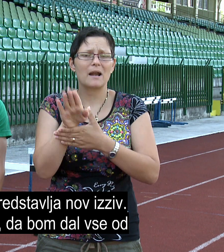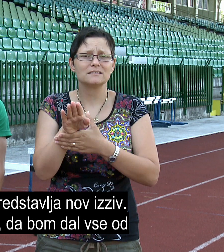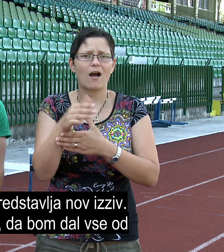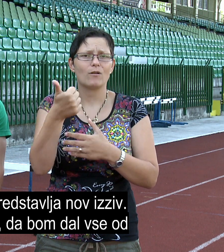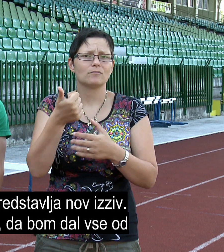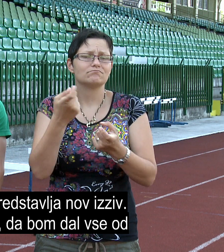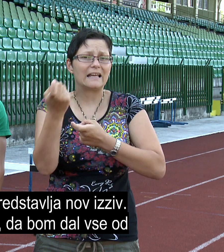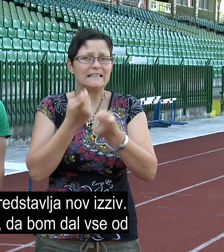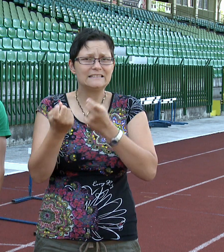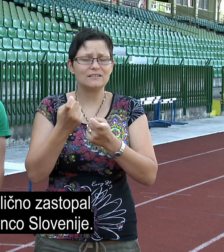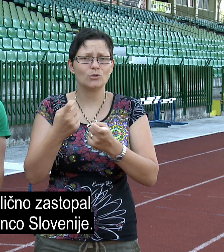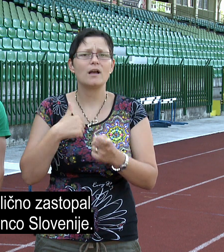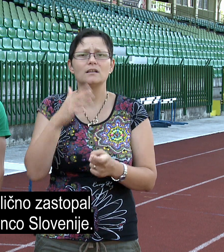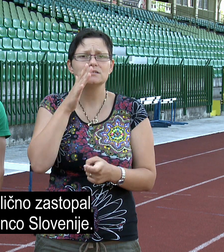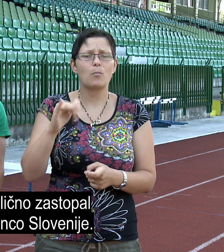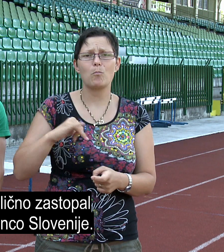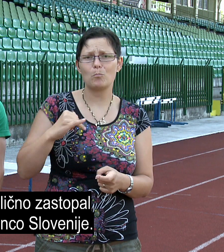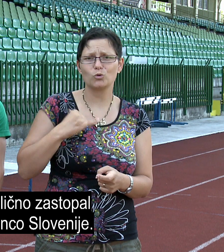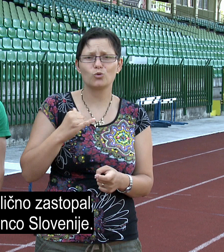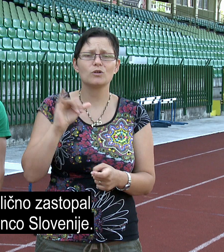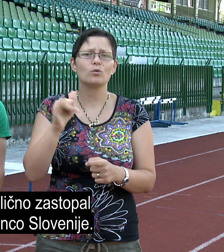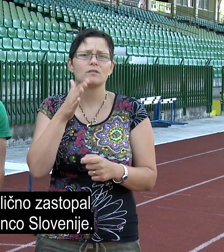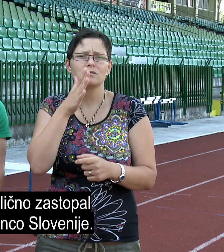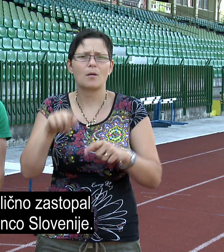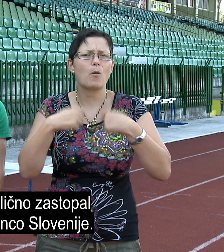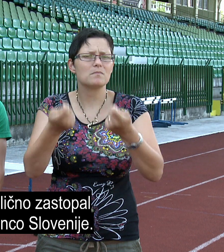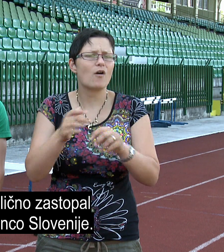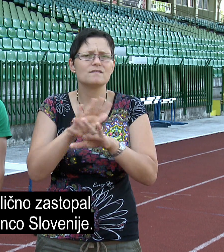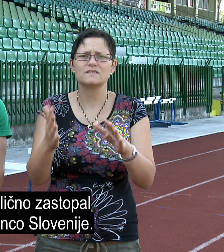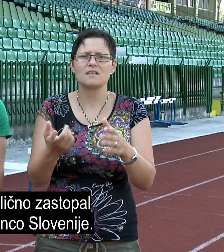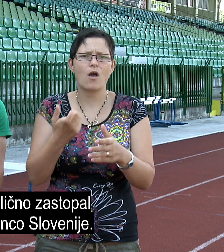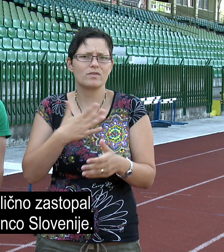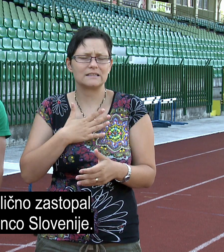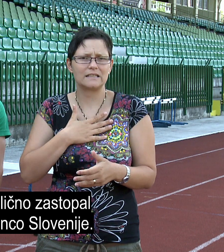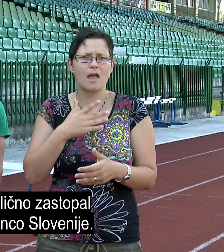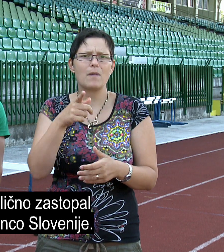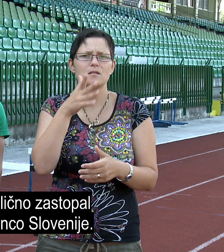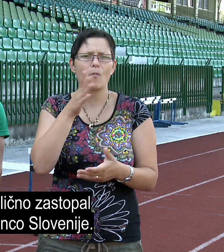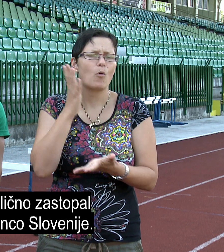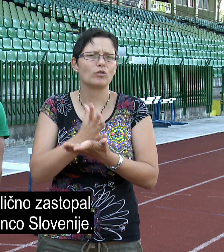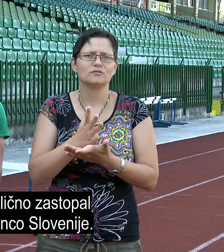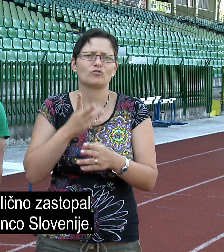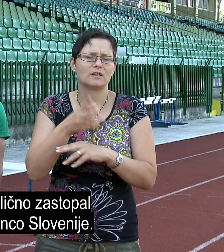Potrudil se bom, da bom dal vse od sebe in odlično zastopal reprezentanco Slovenije.